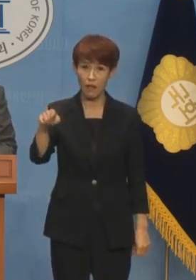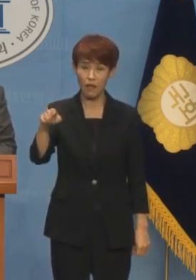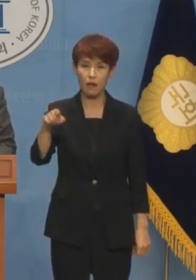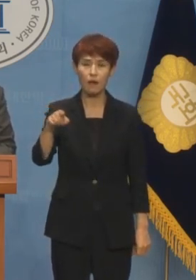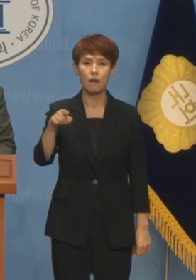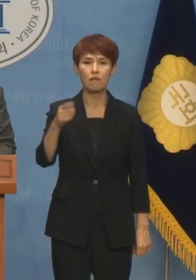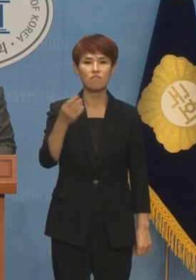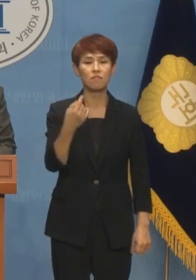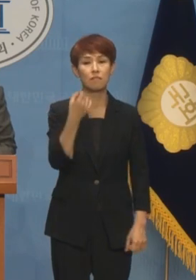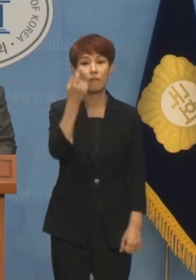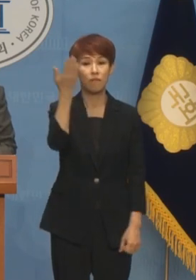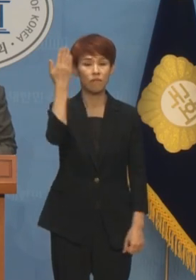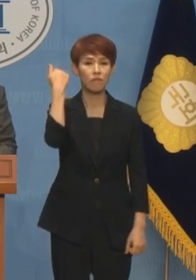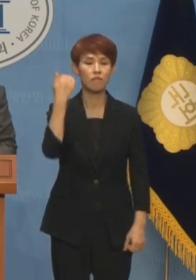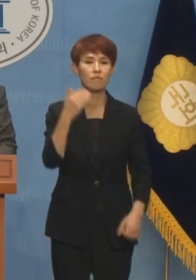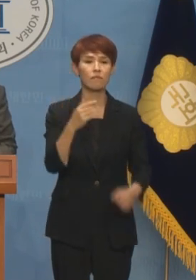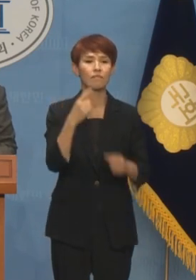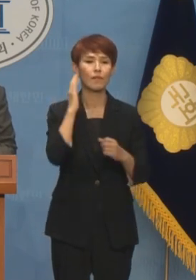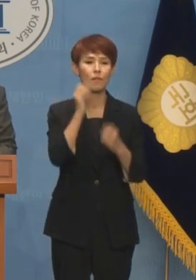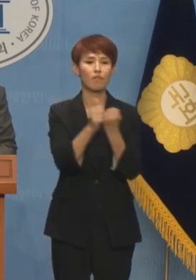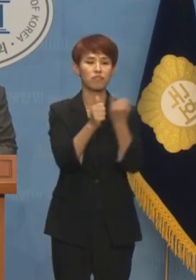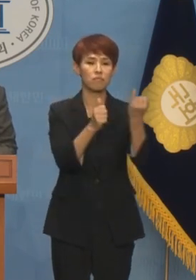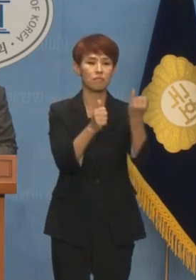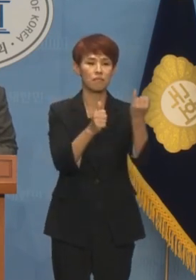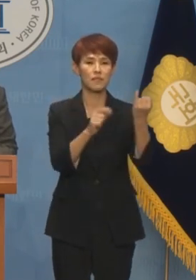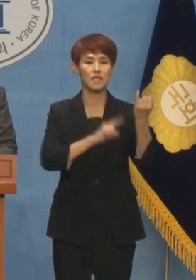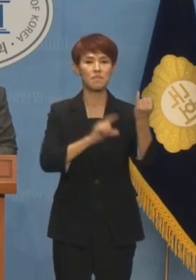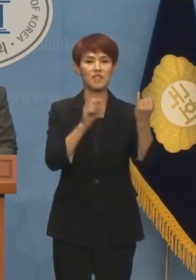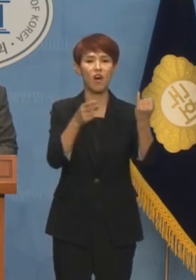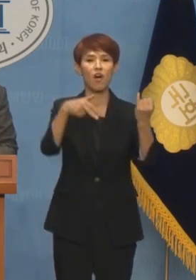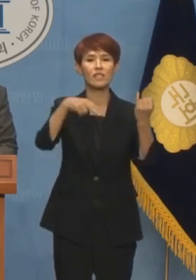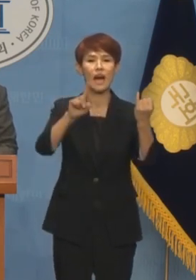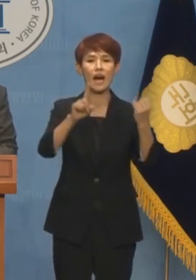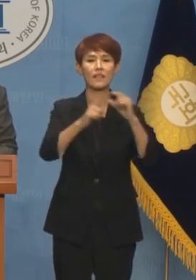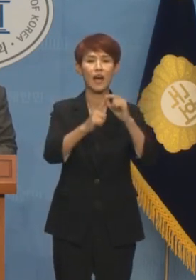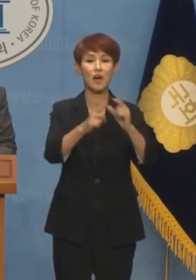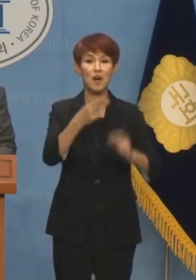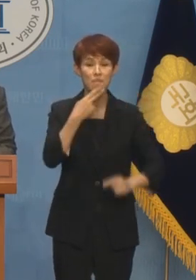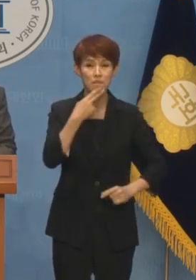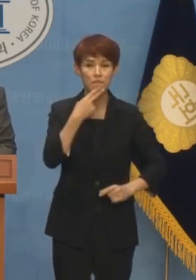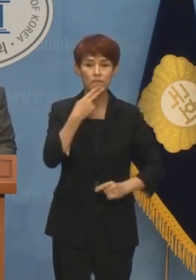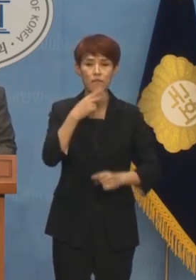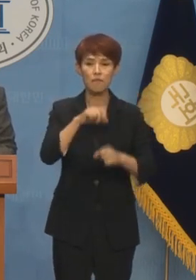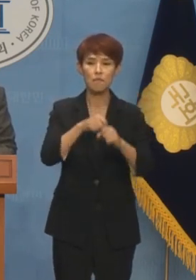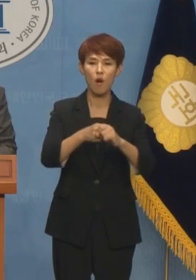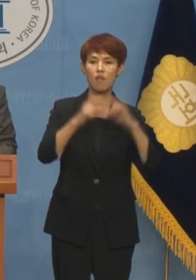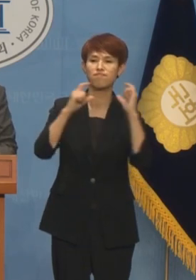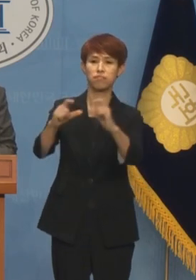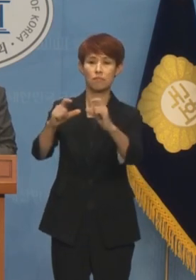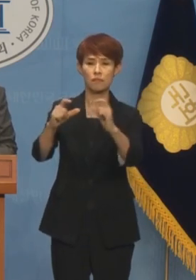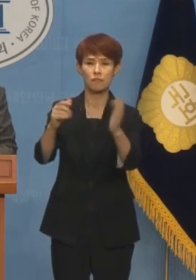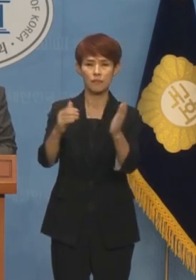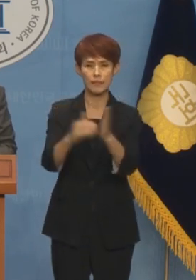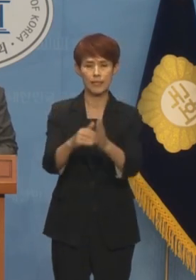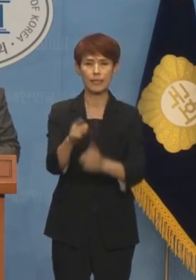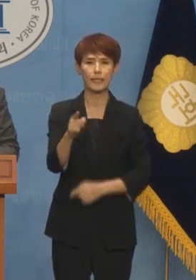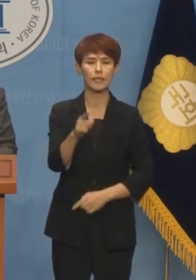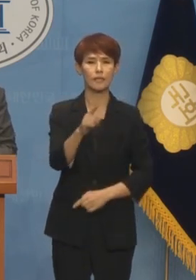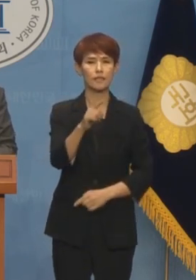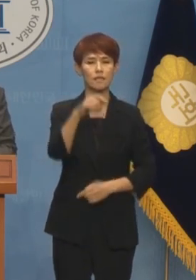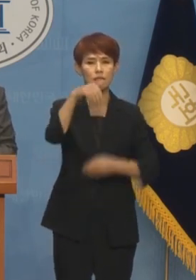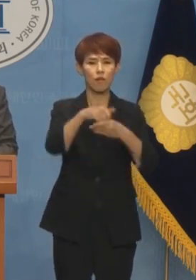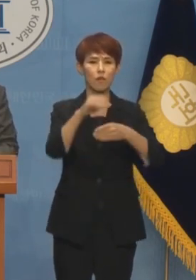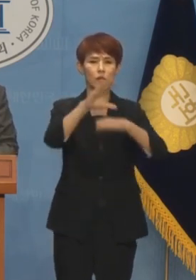지난달 김건희 씨에 대해 여사 호칭을 쓰지 않았다며 징계를 결정해 비판받았던